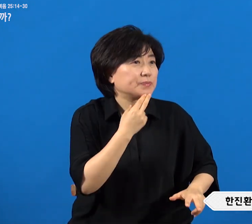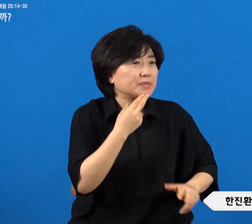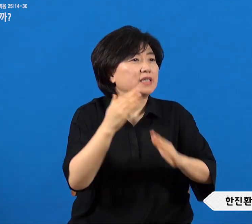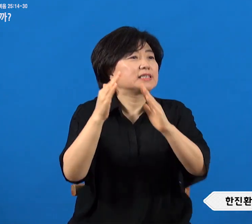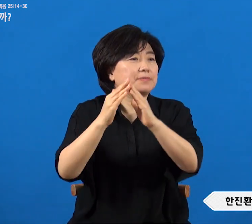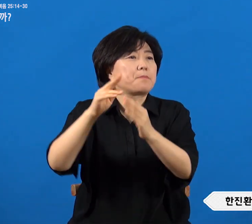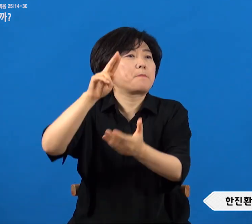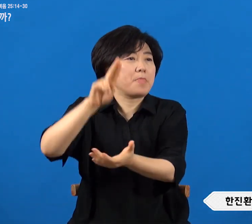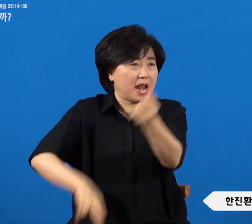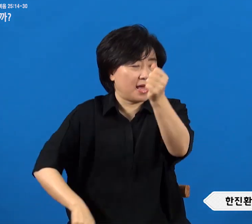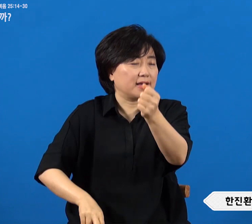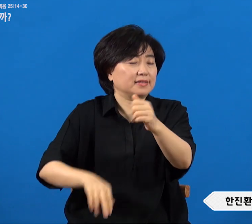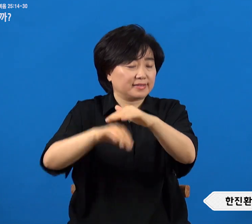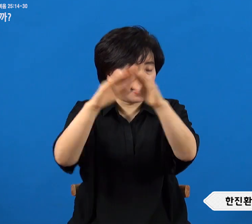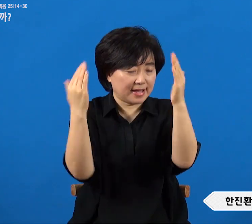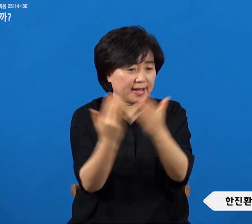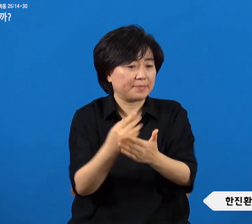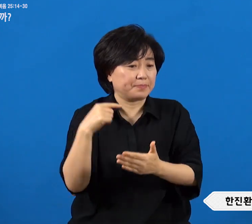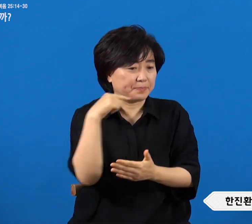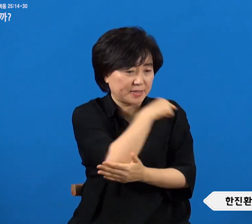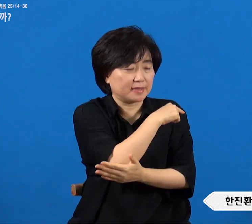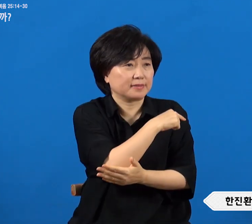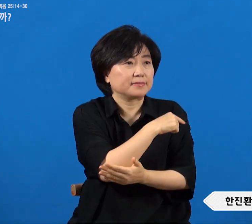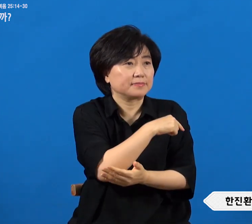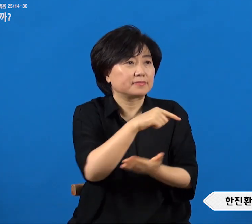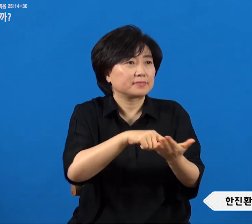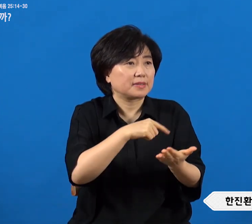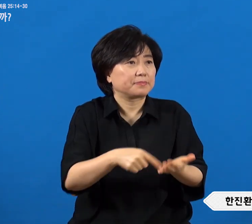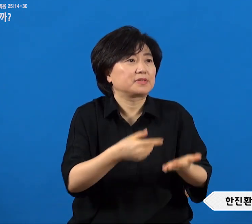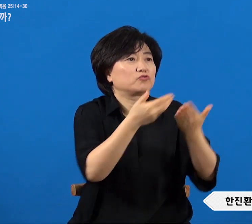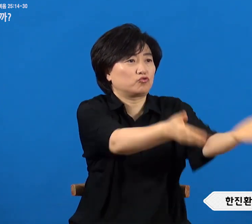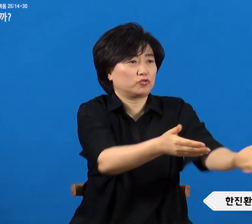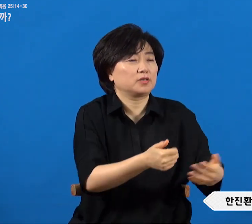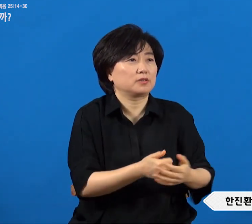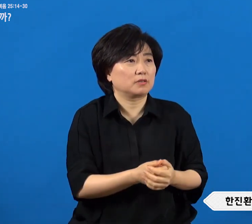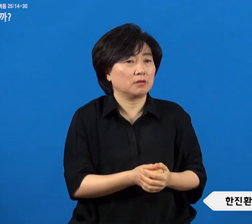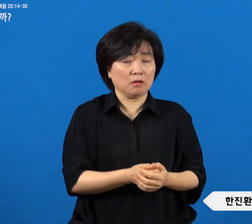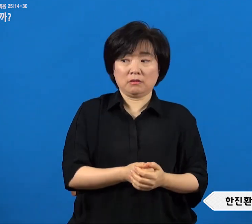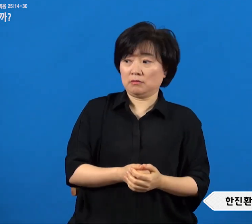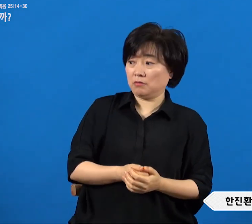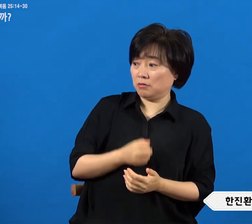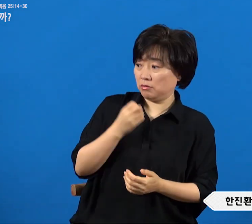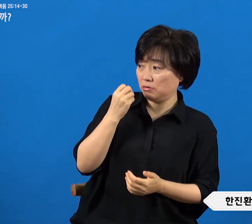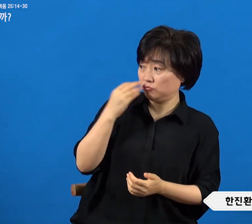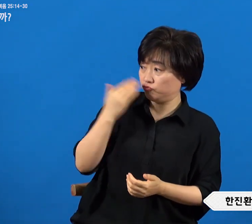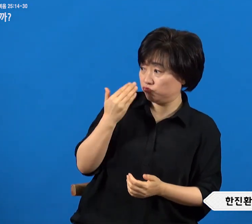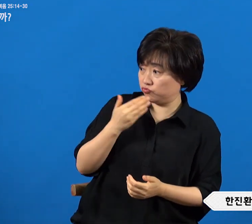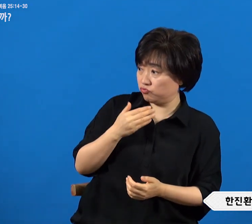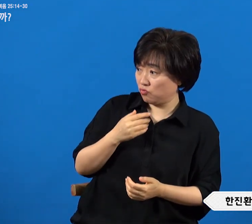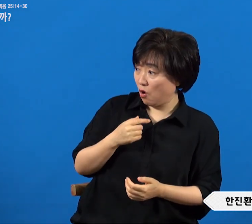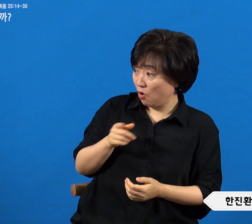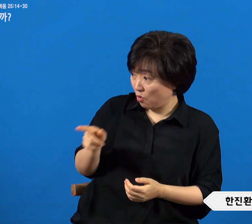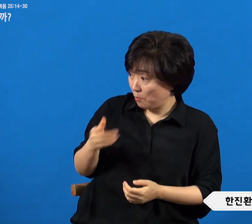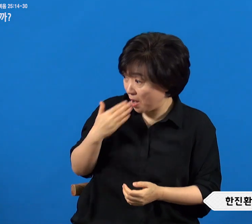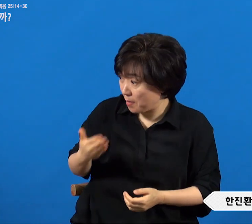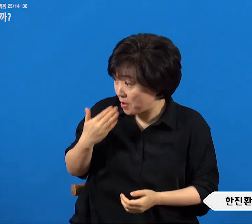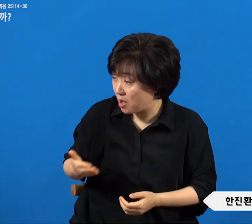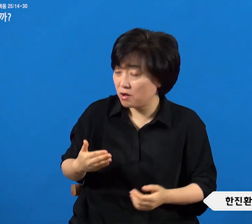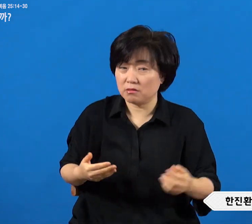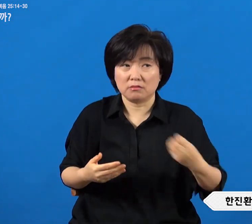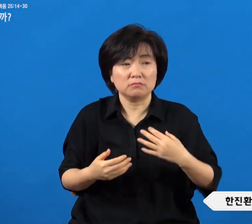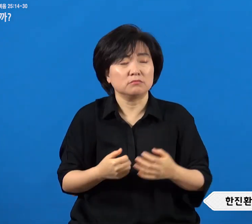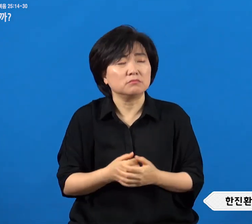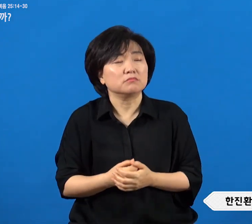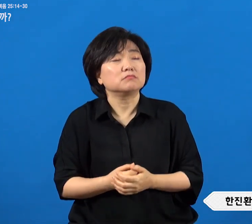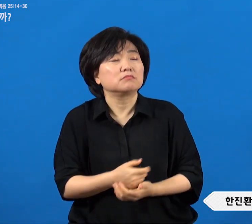갚겠습니다 했습니다. 너무 순순히 그렇게 하니까 채권자가 이상해서 그 정말이냐고 물었습니다.